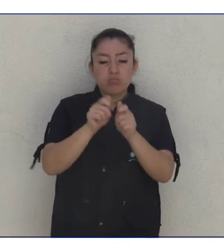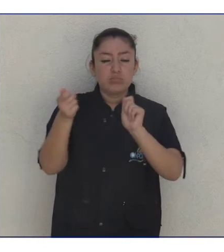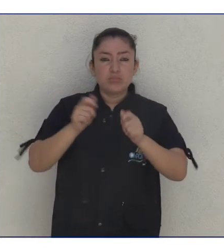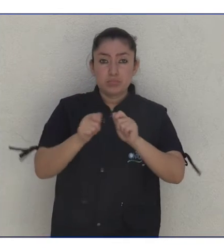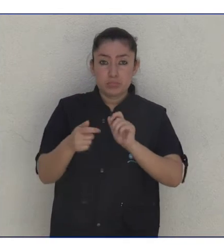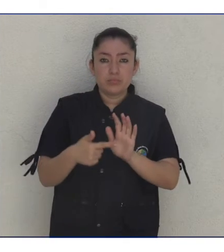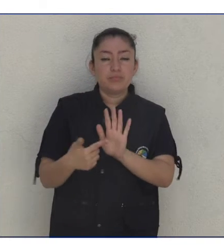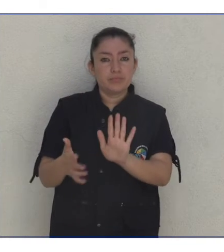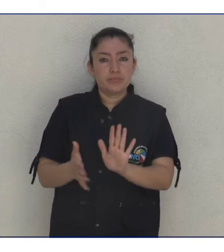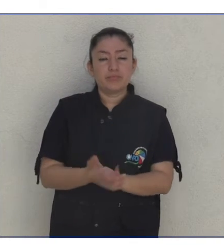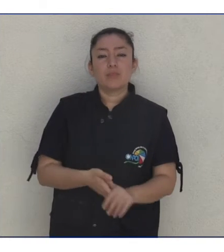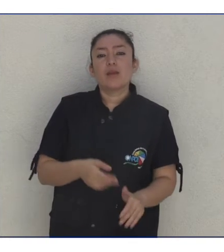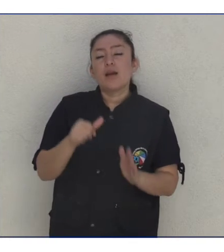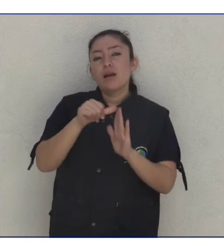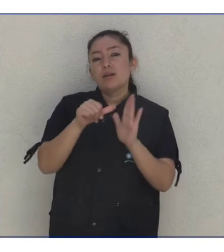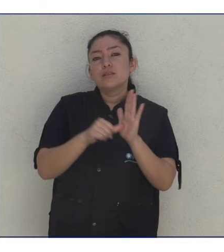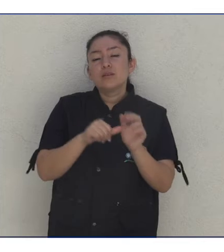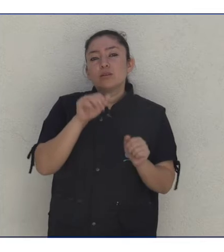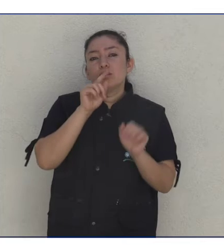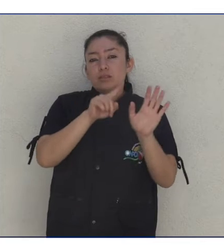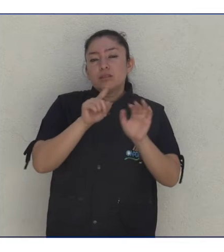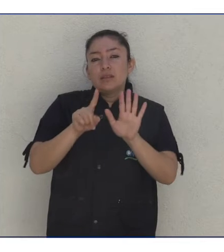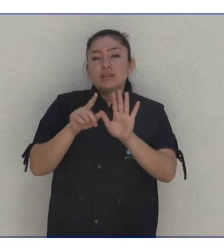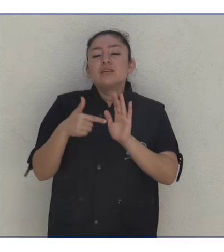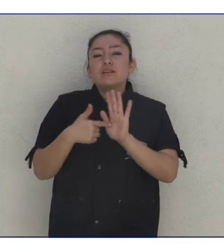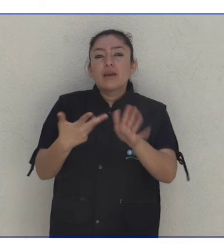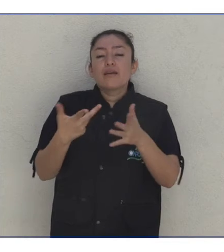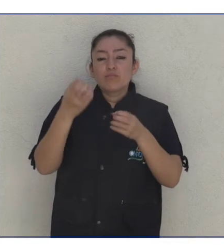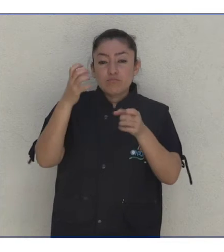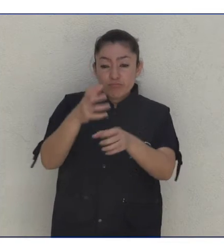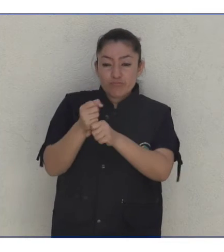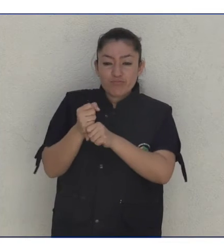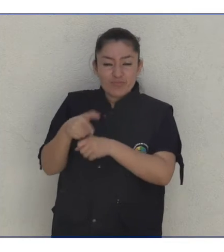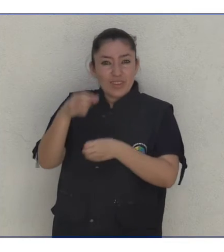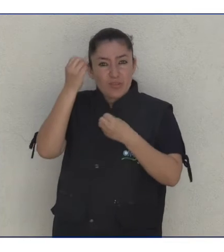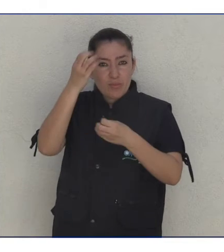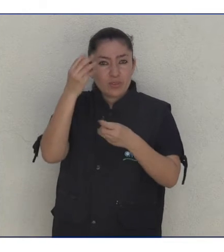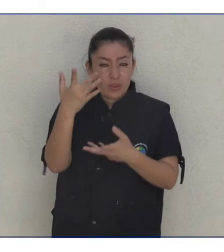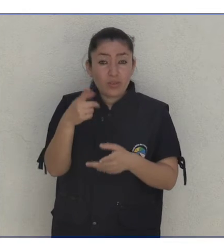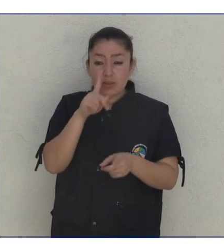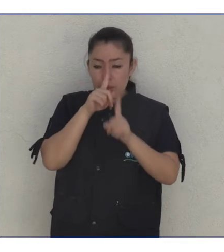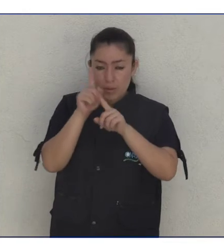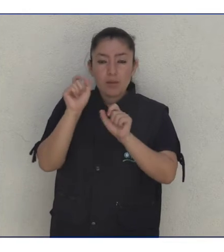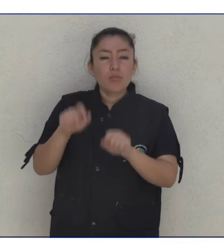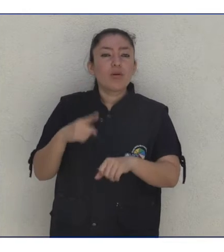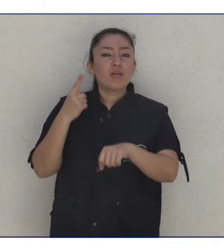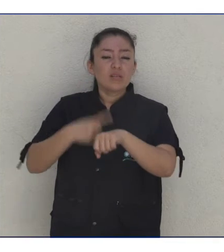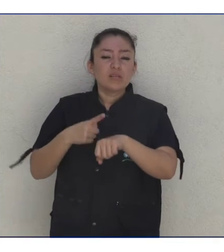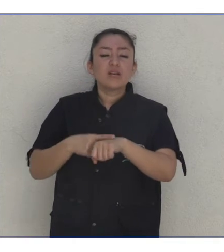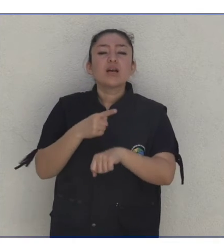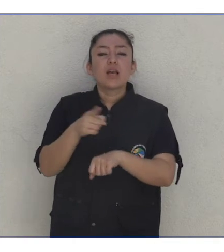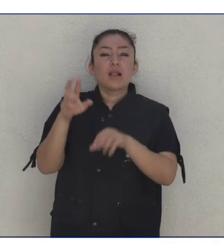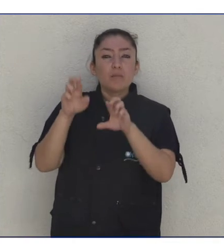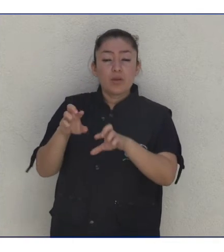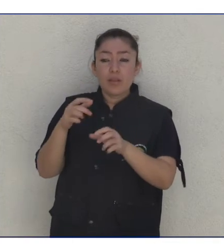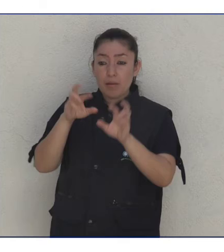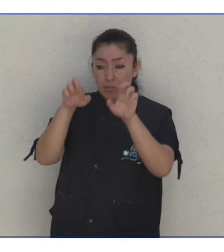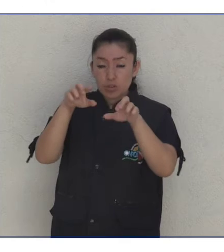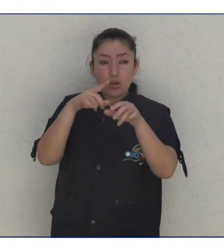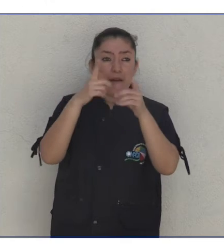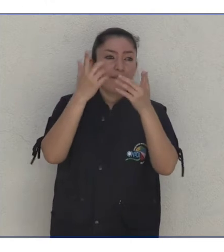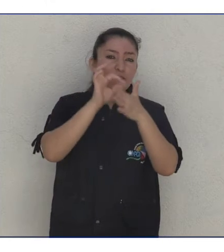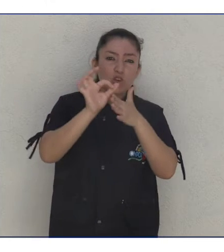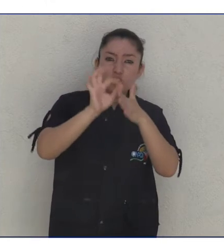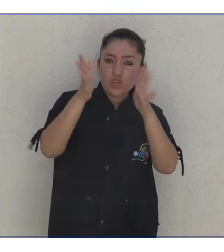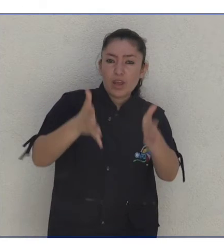Artículo 66. Retención de información. Incurre en el delito de retención de información el funcionario, servidor público